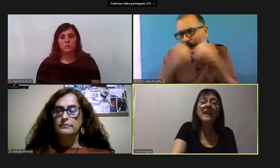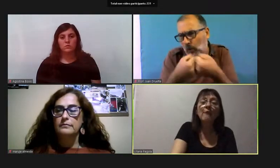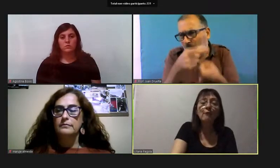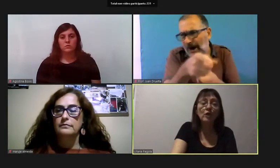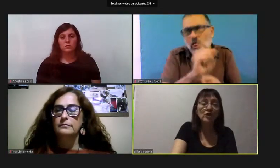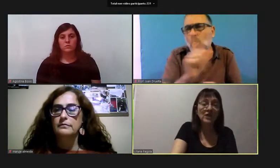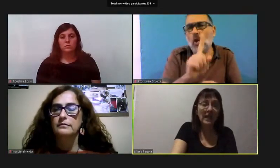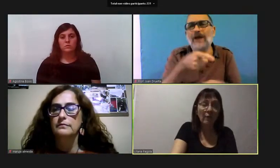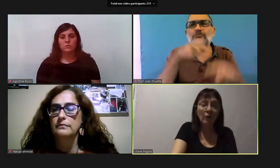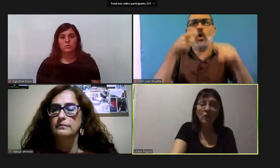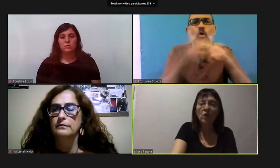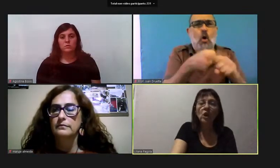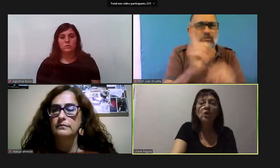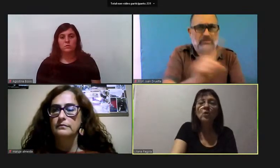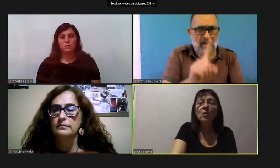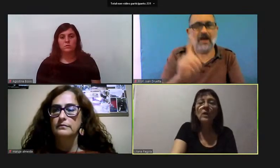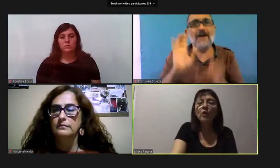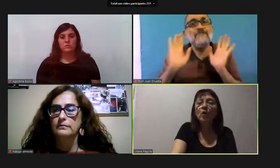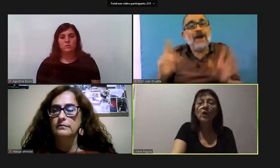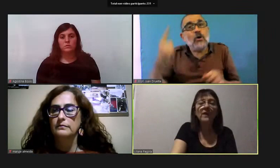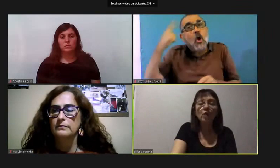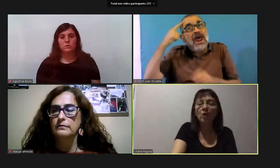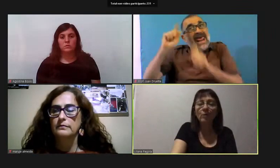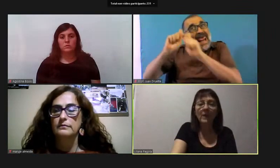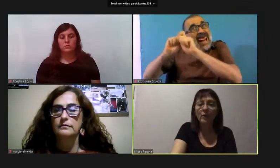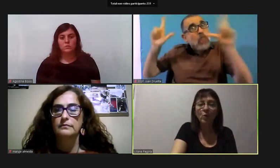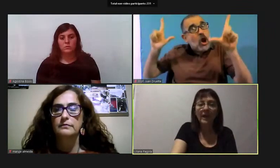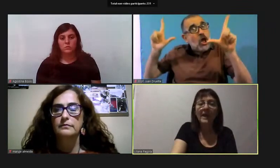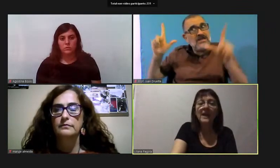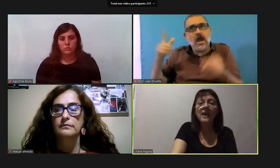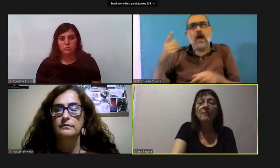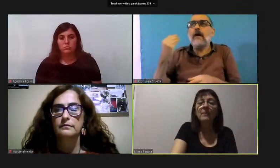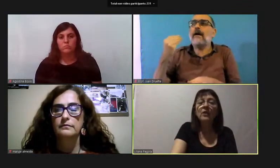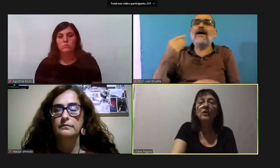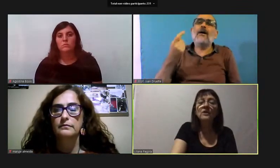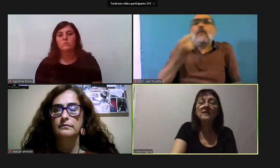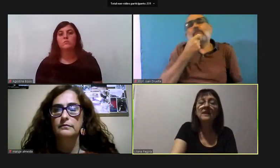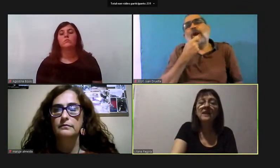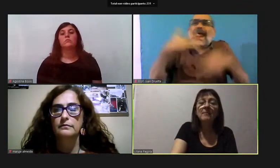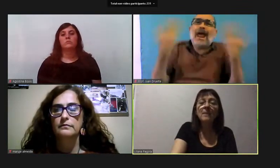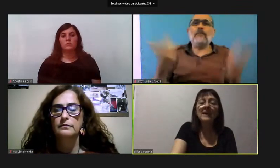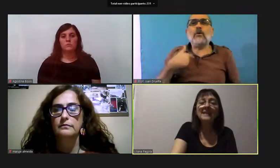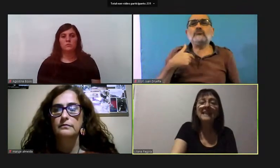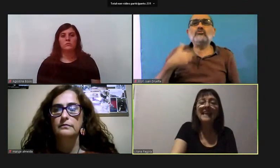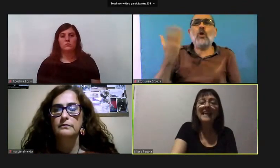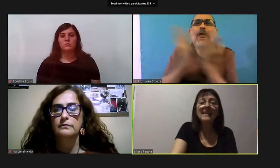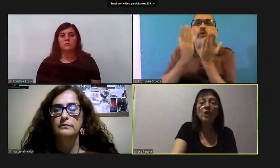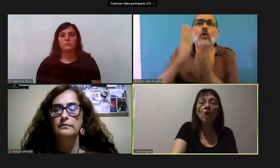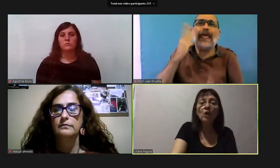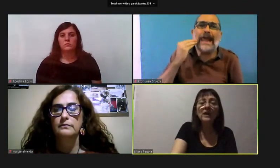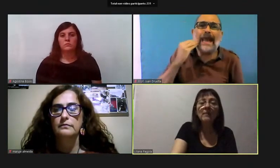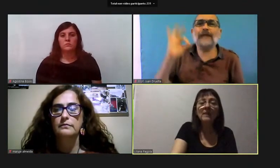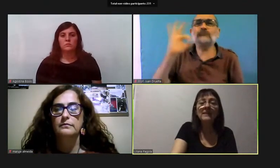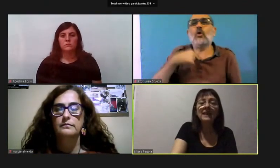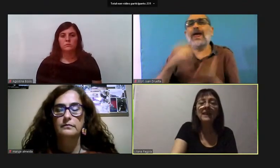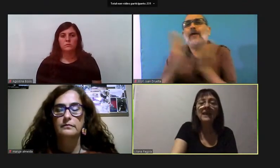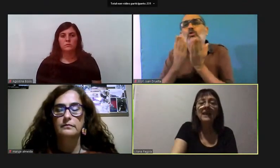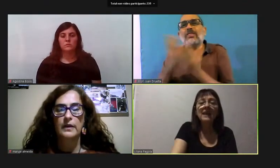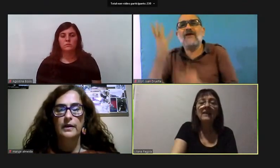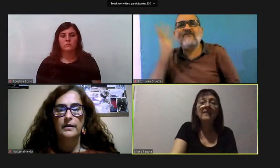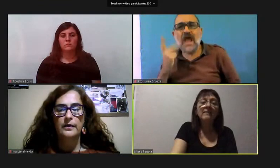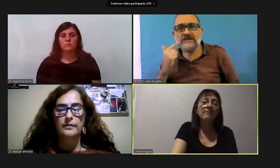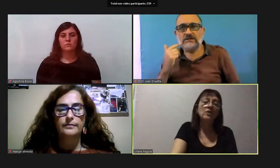yo diría forzado, ¿no? Yo acuerdo con lo que dijo Maruje, pero sí me parece que